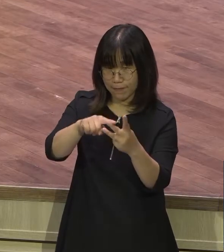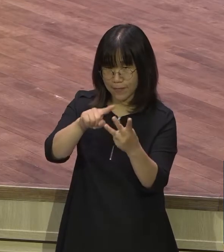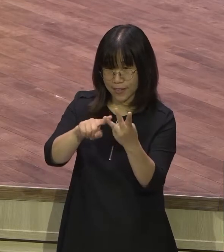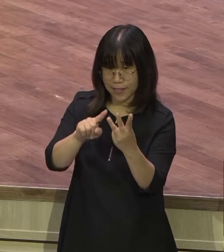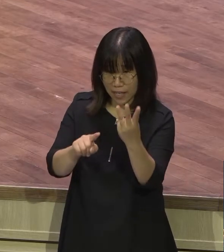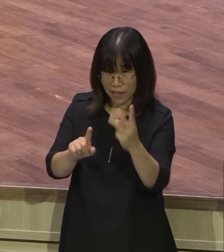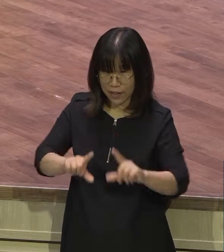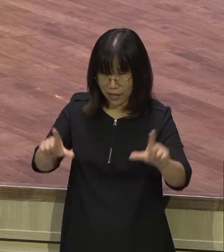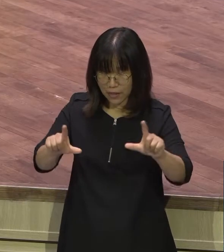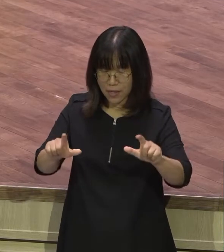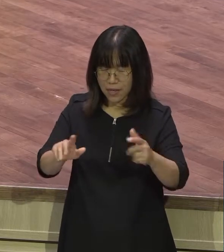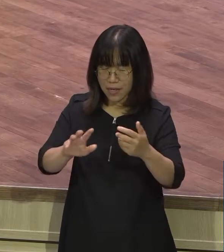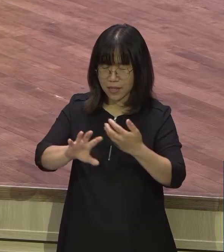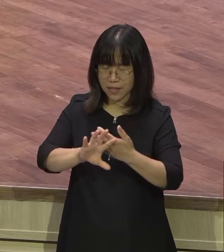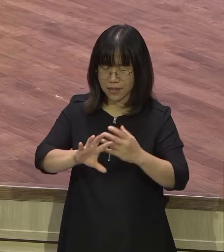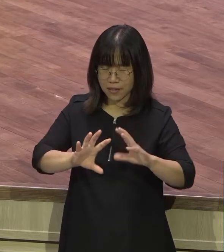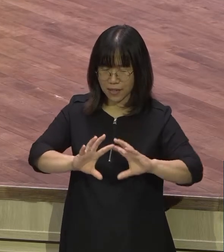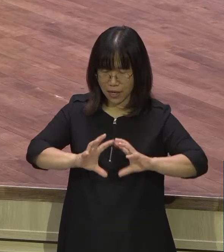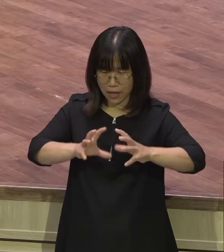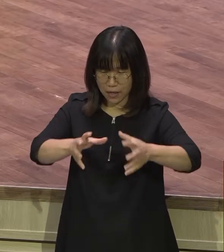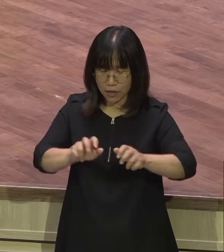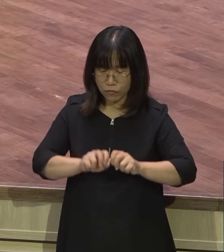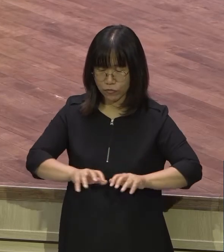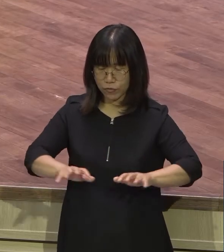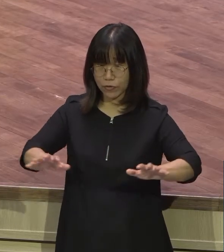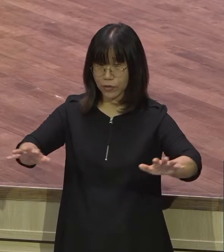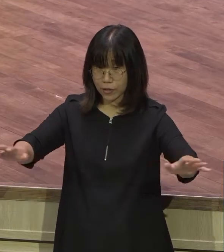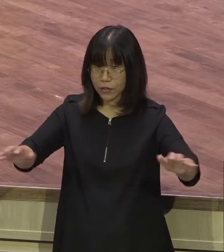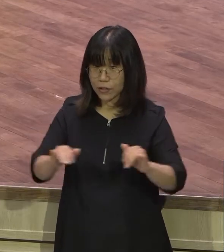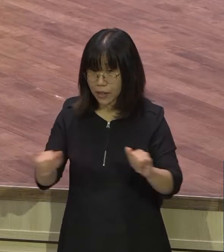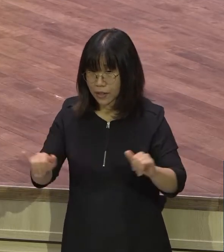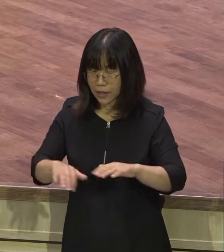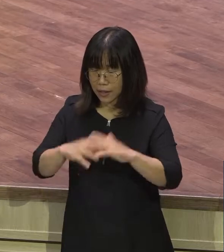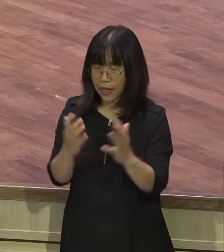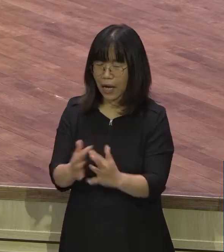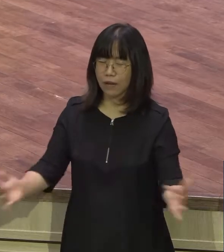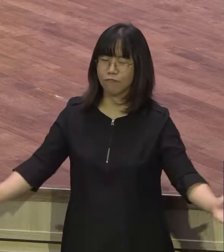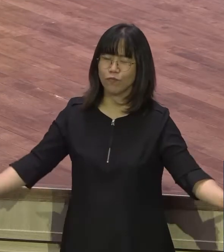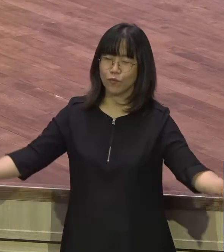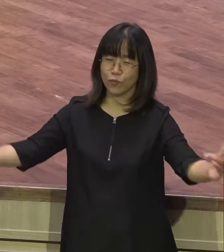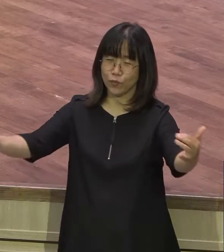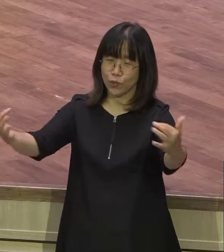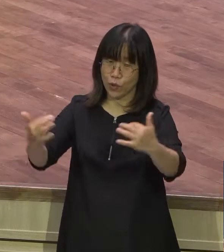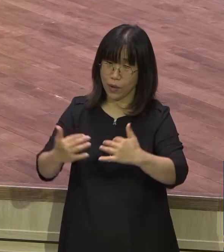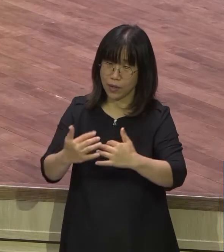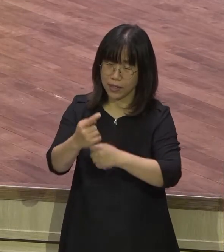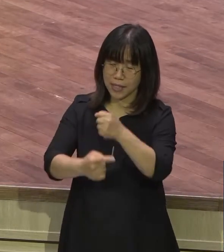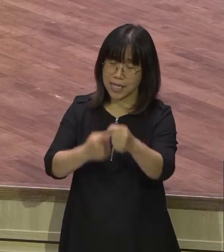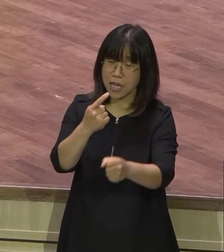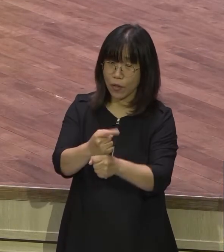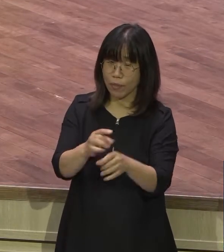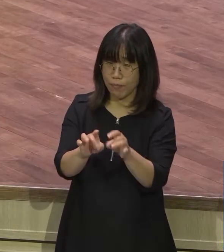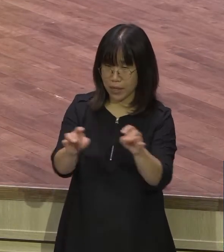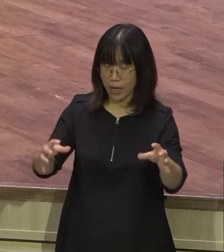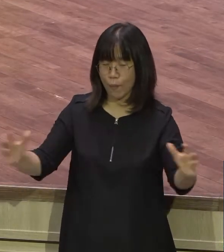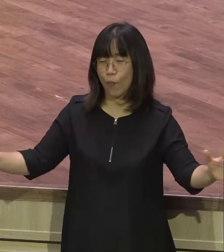전세계에서 다 예루살렘을 몰려옵니다 어떻게 됩니까 어떻게 1년에 한 번씩 몰려오는데